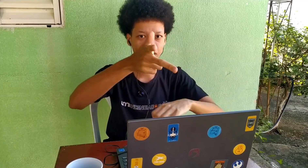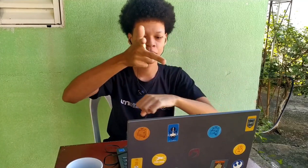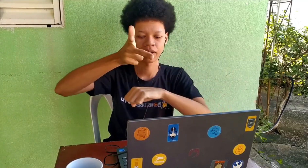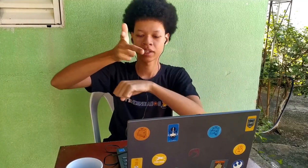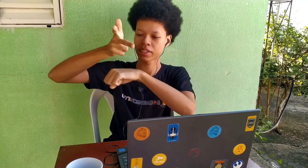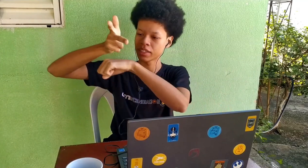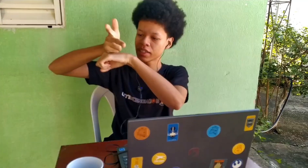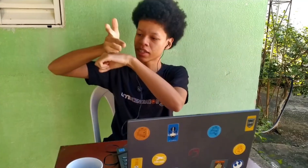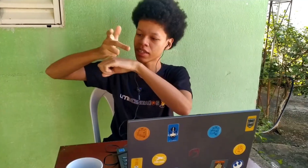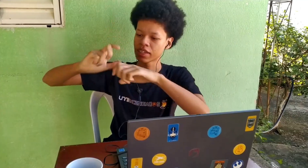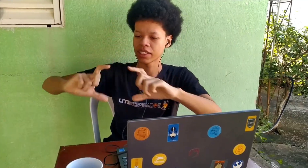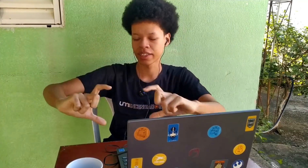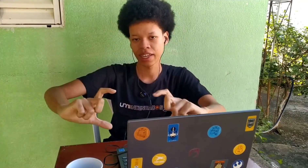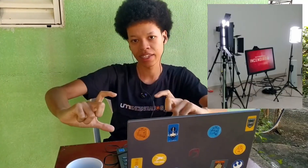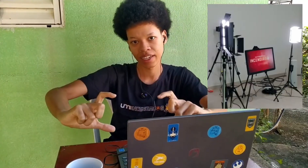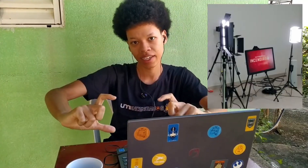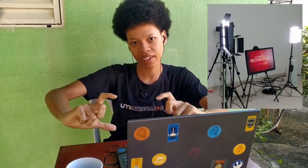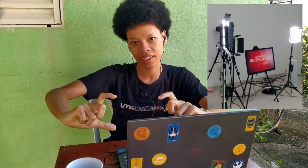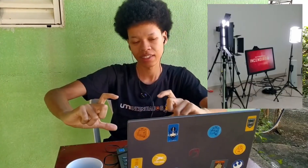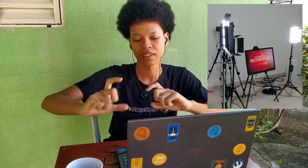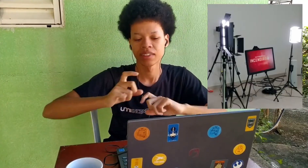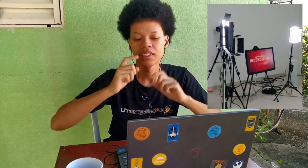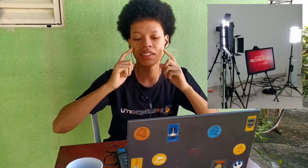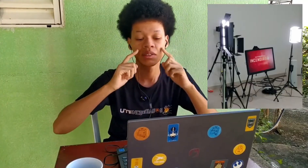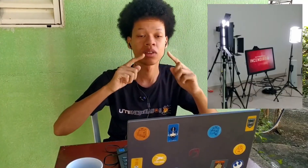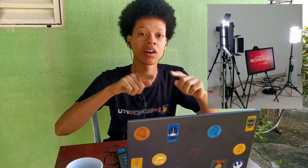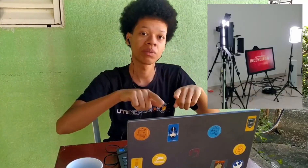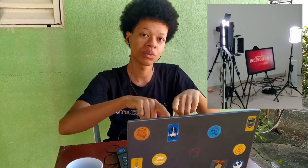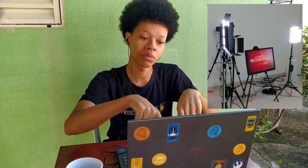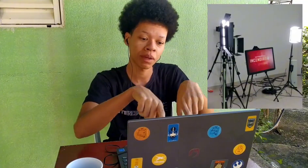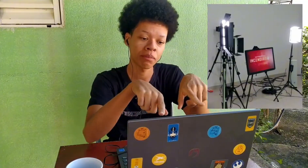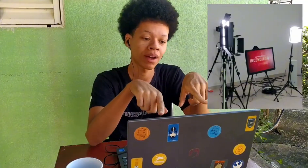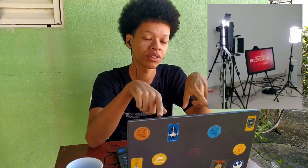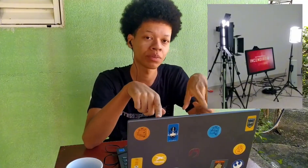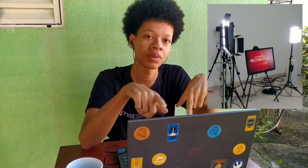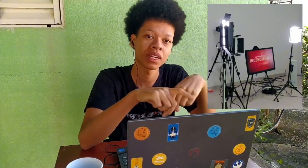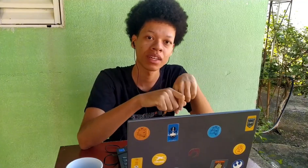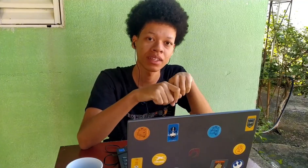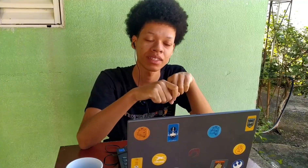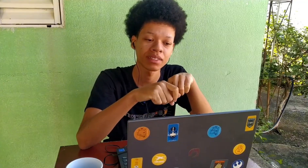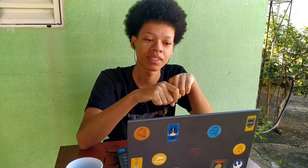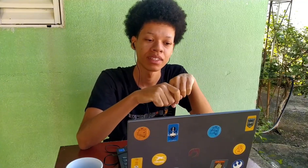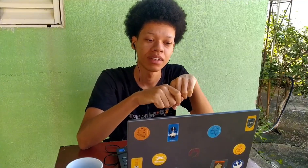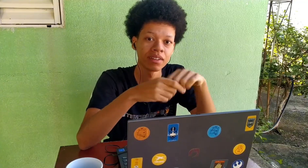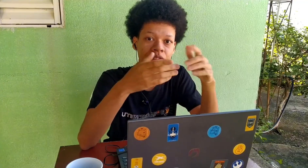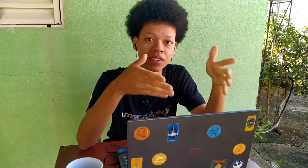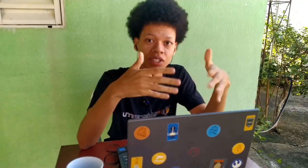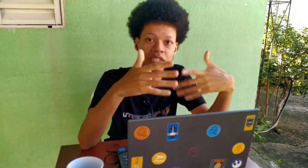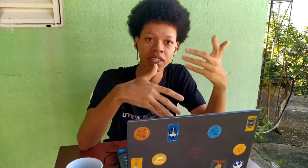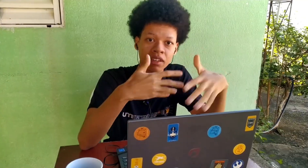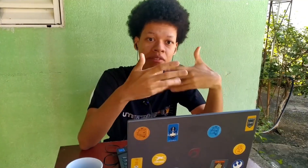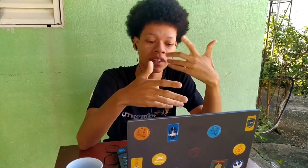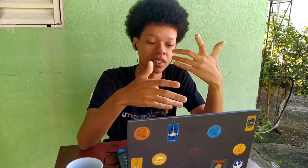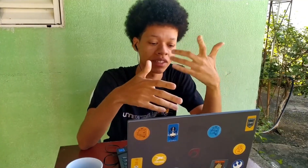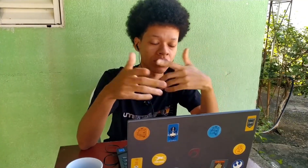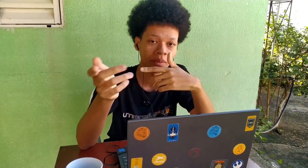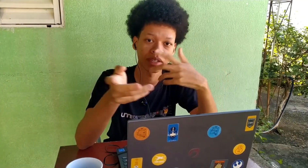câmera era aqui e a telinha era aqui. Então eu olhava muito para baixo pra ver o que ele tava falando, como é que ele